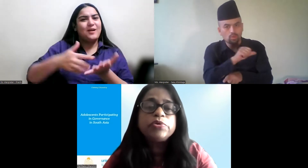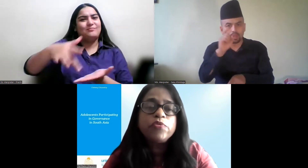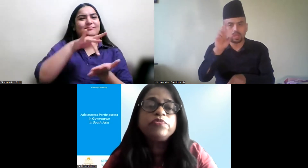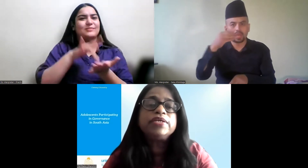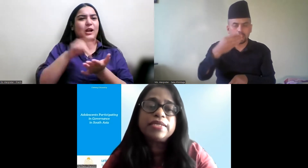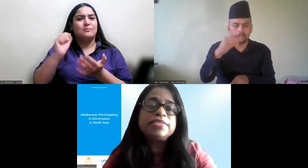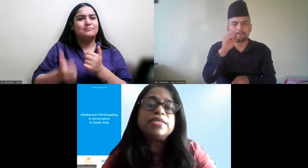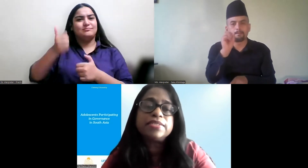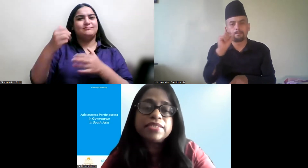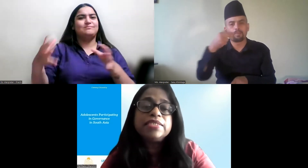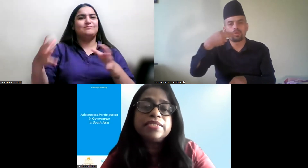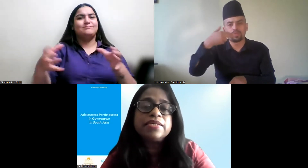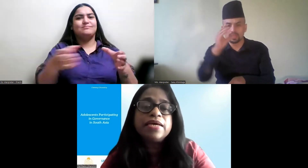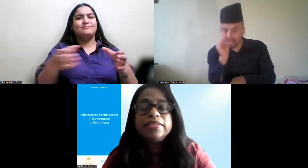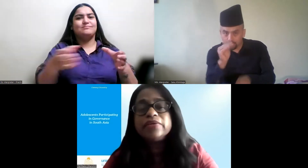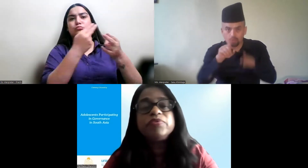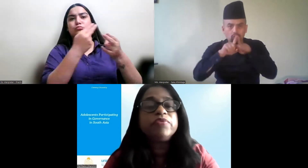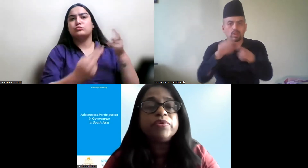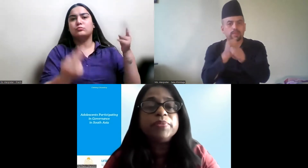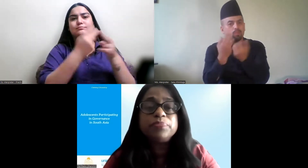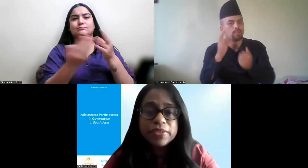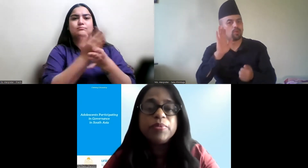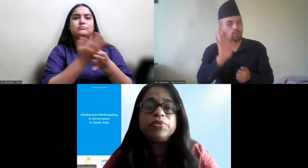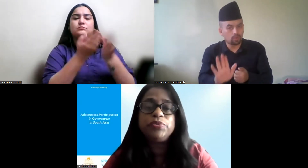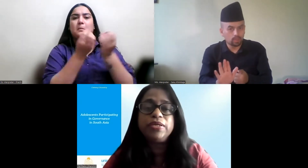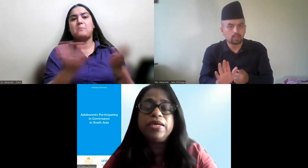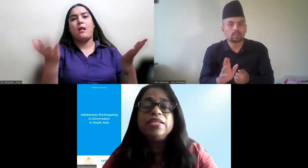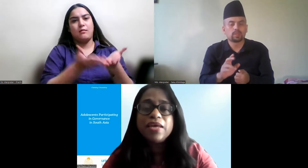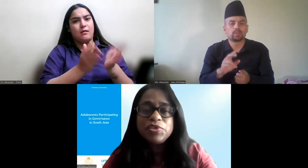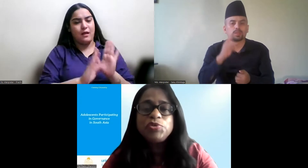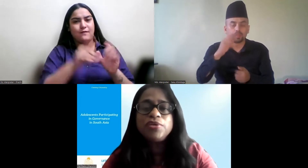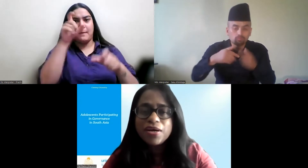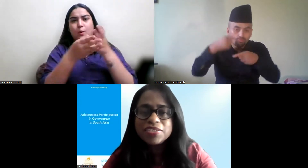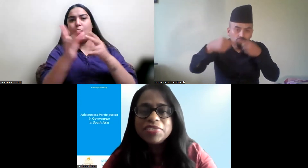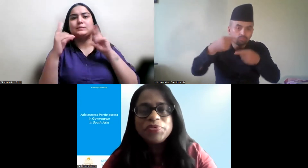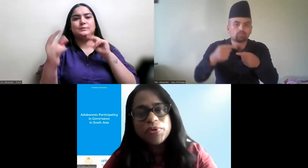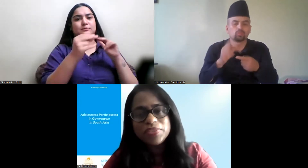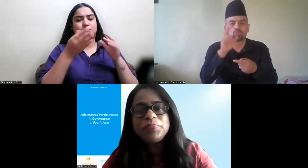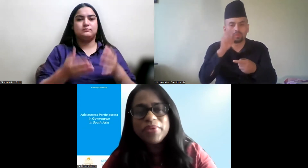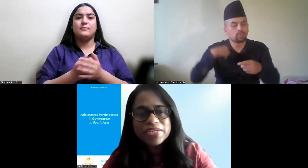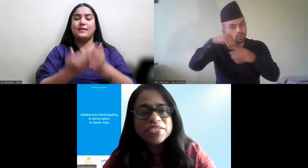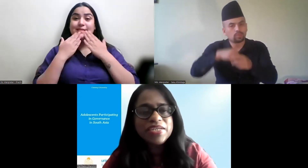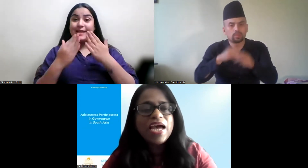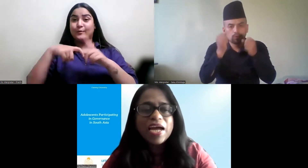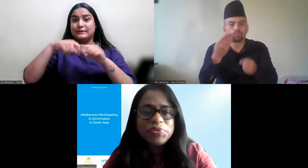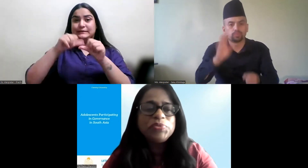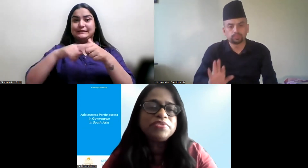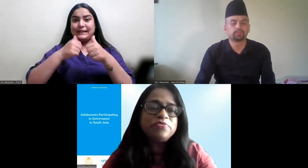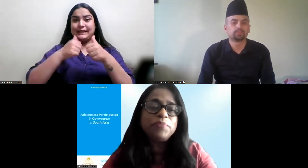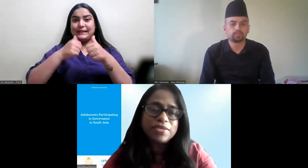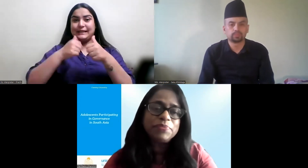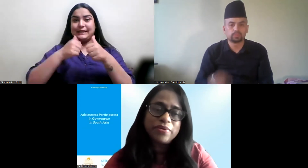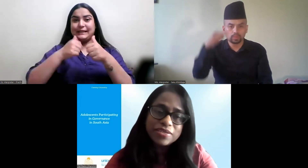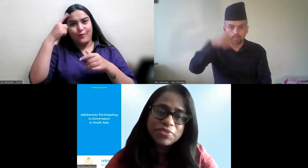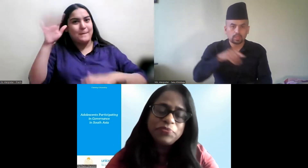part of the case study series that everyone will be speaking about today. Thank you to Kajal for all the preparation and to